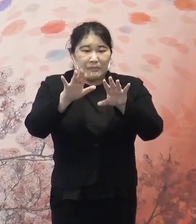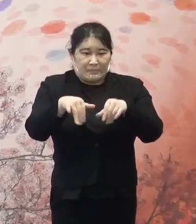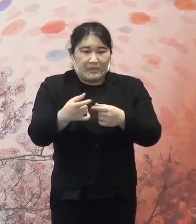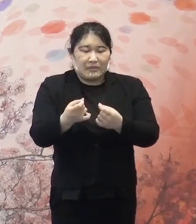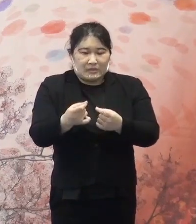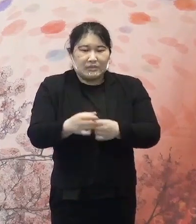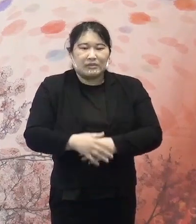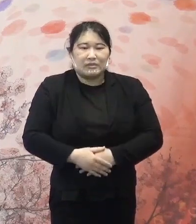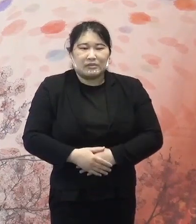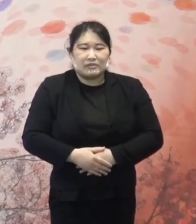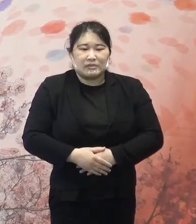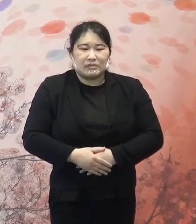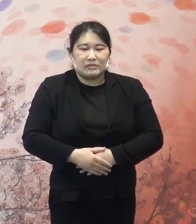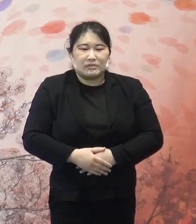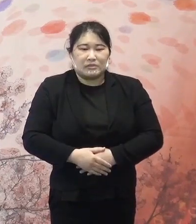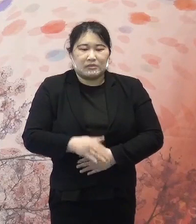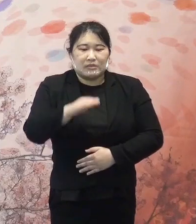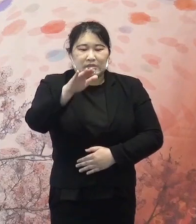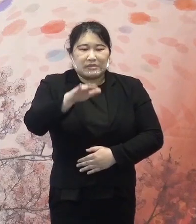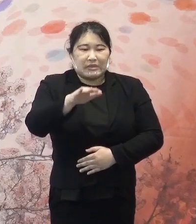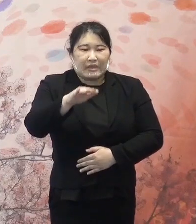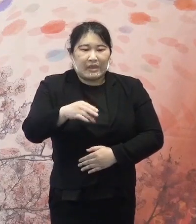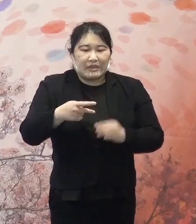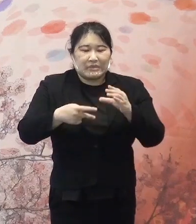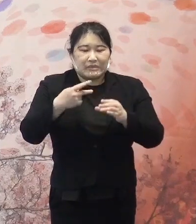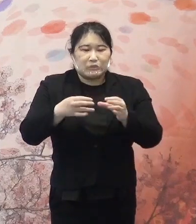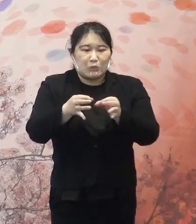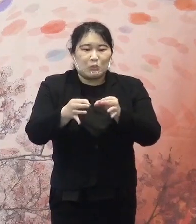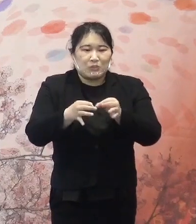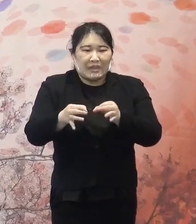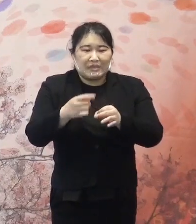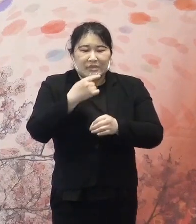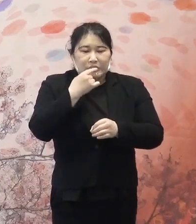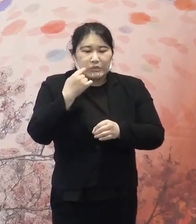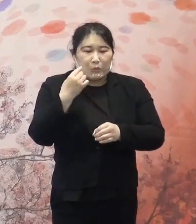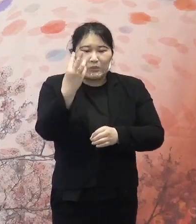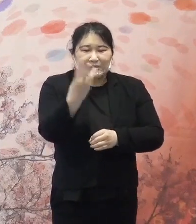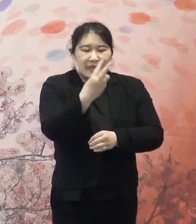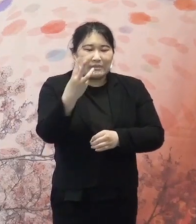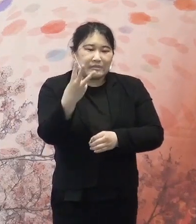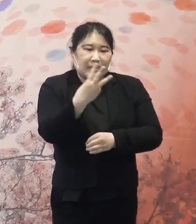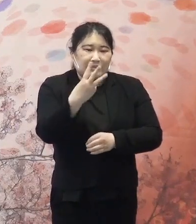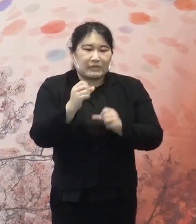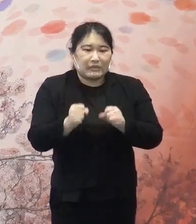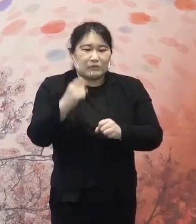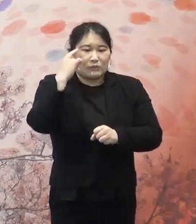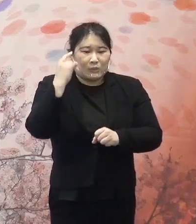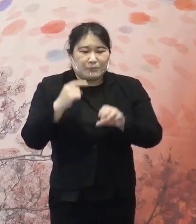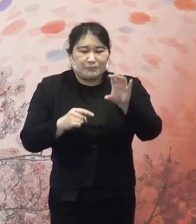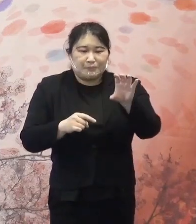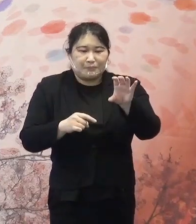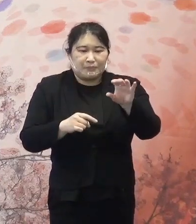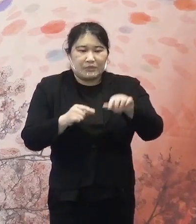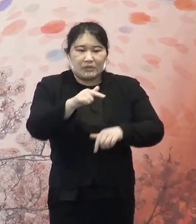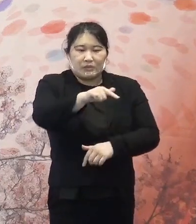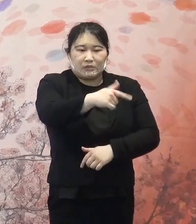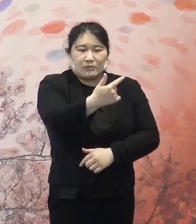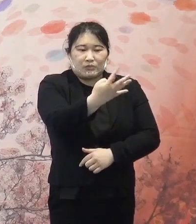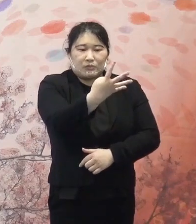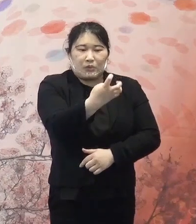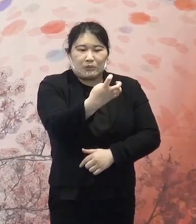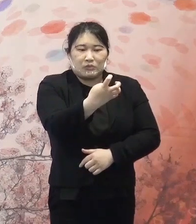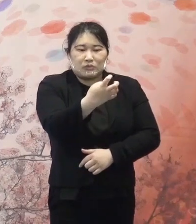三方ですが、下の飲食店のところに白い人型が3人あると思います。左から